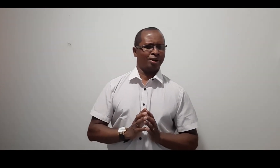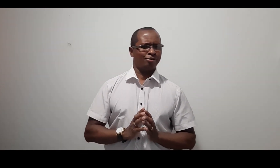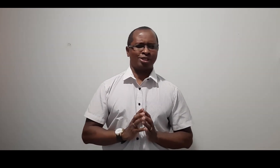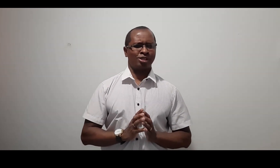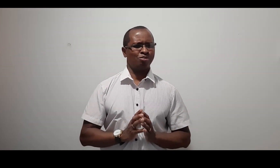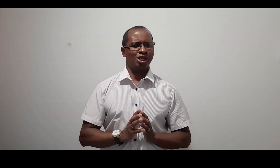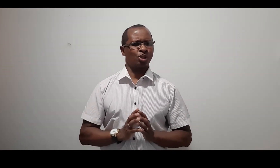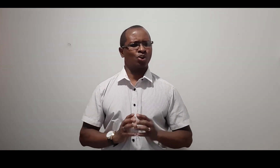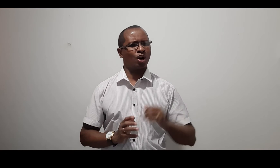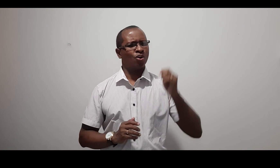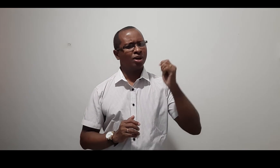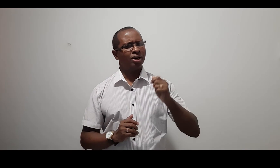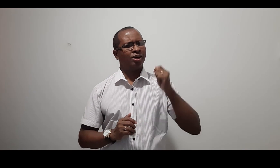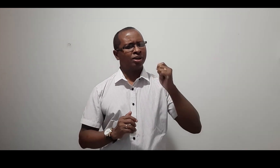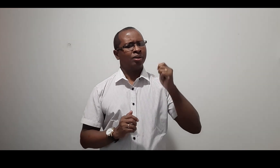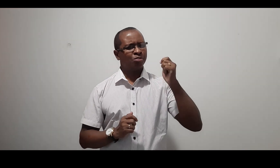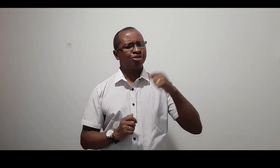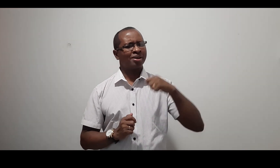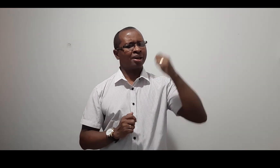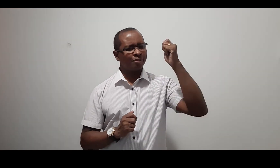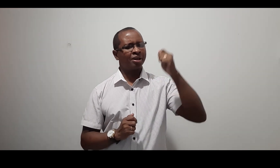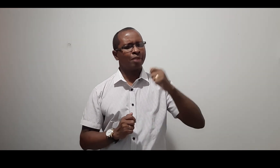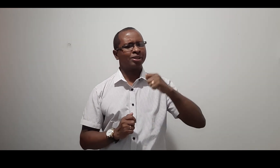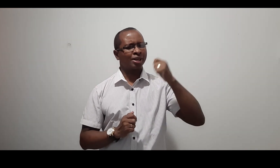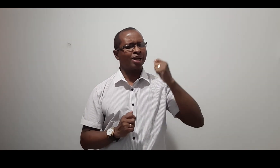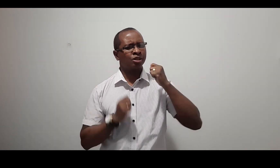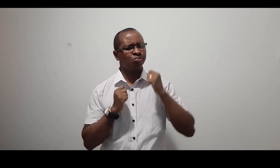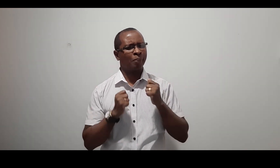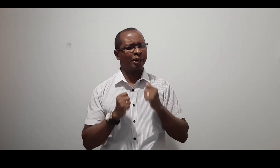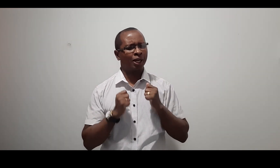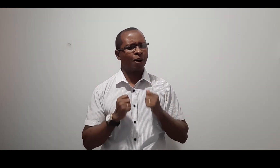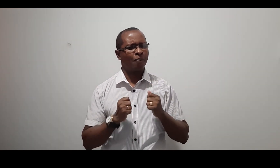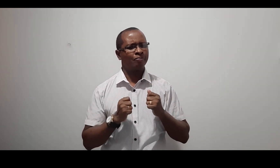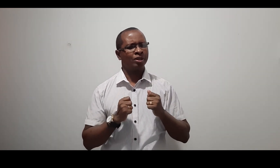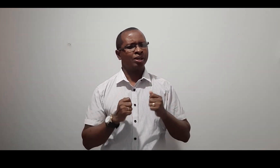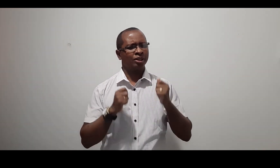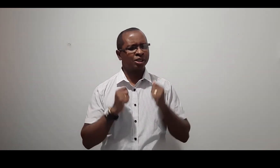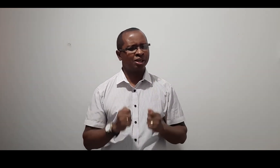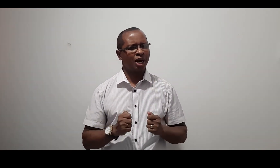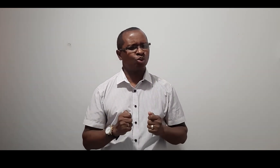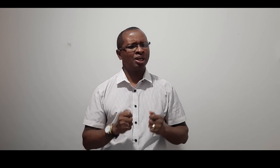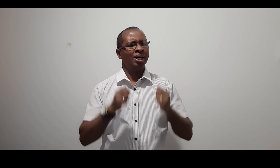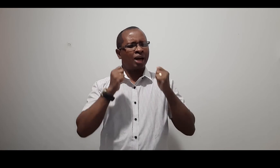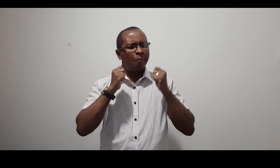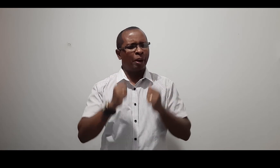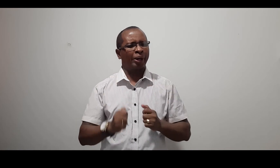fa tsy misy azahoanao mifandray amin'Andriamanitra raha tsy mibebaka ianao. Satria ny antony, raha mibebaka ianao